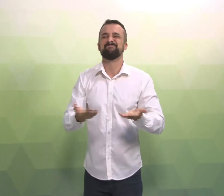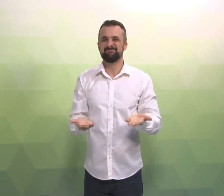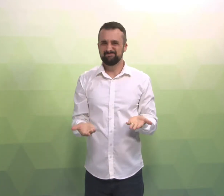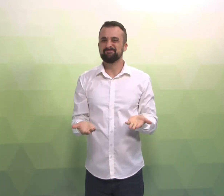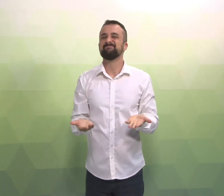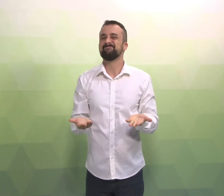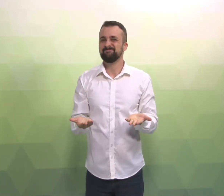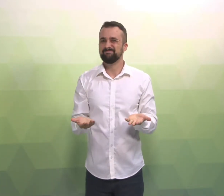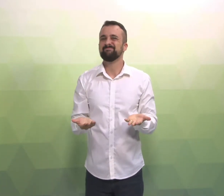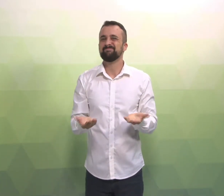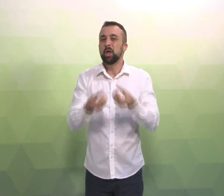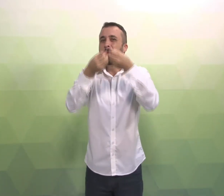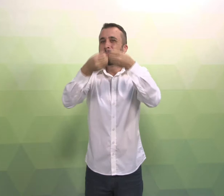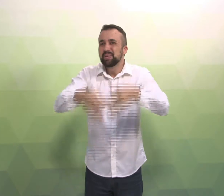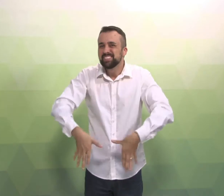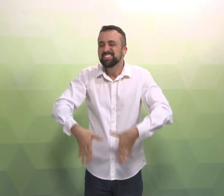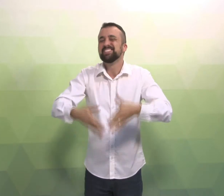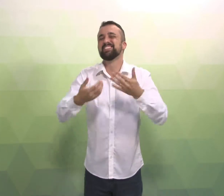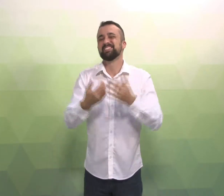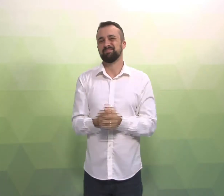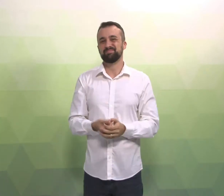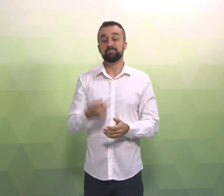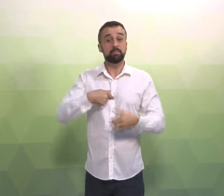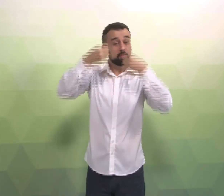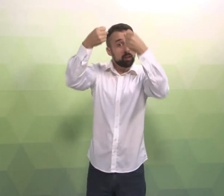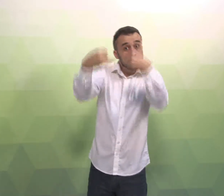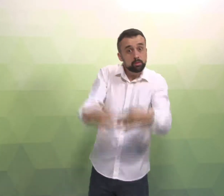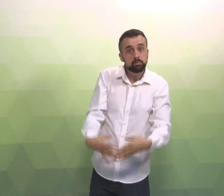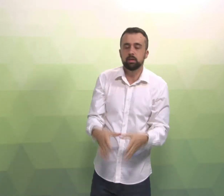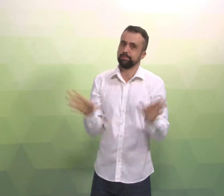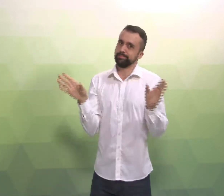o deslocavam para lá. Misturavam.